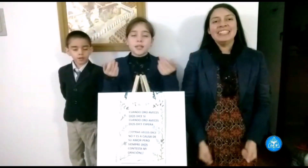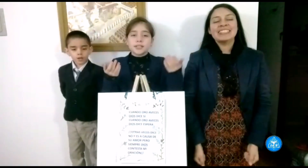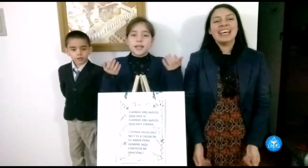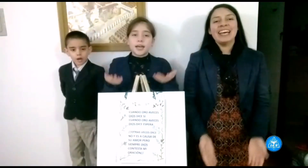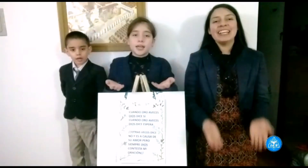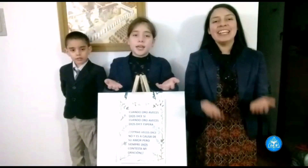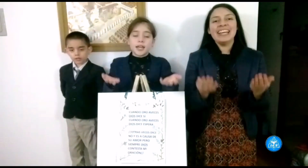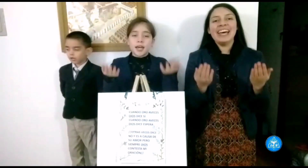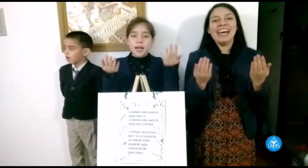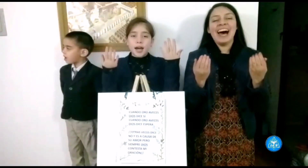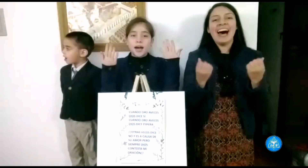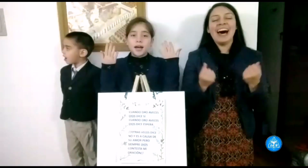seguiré